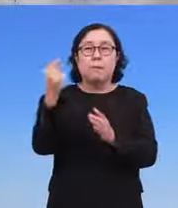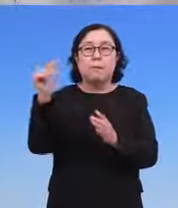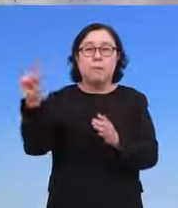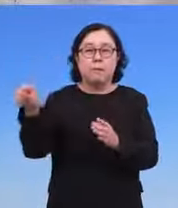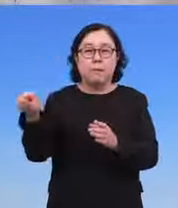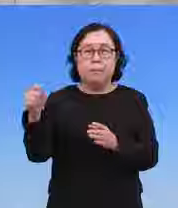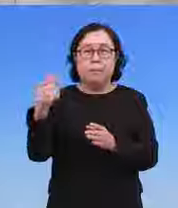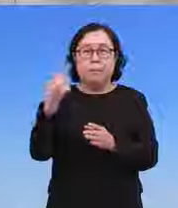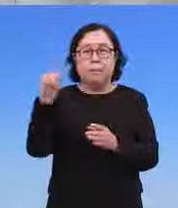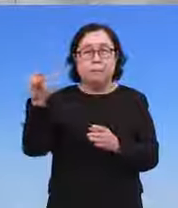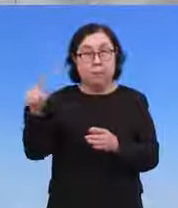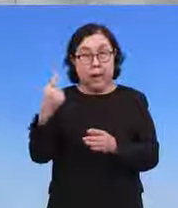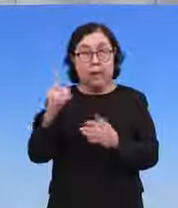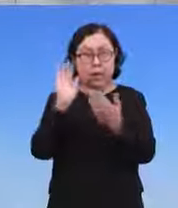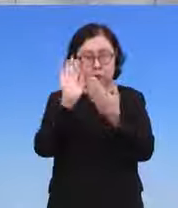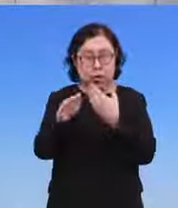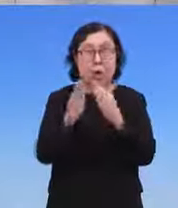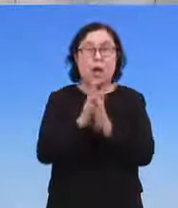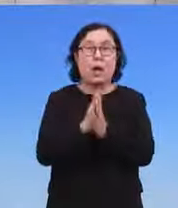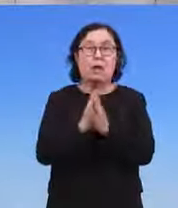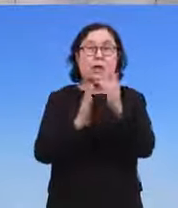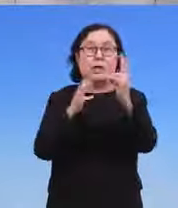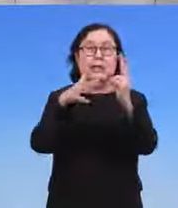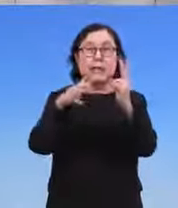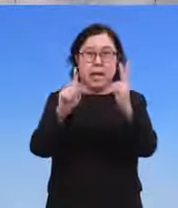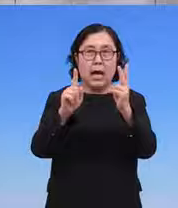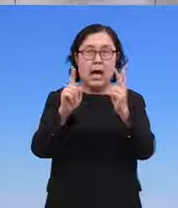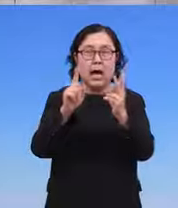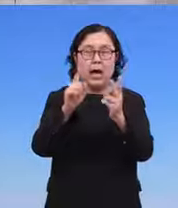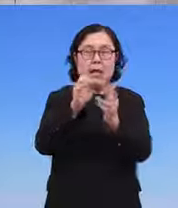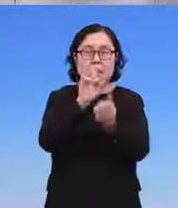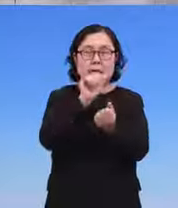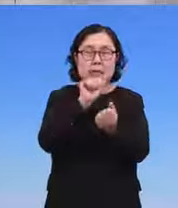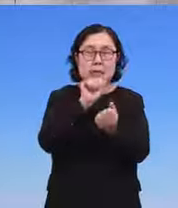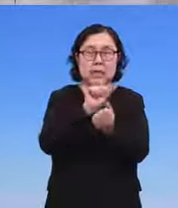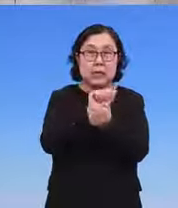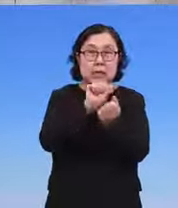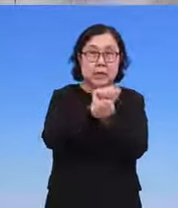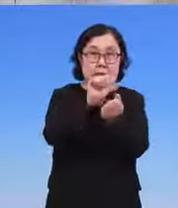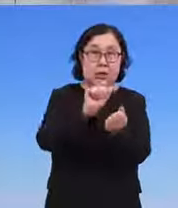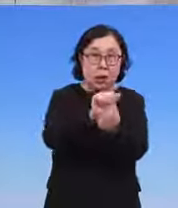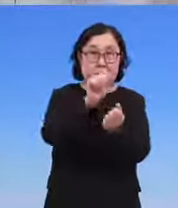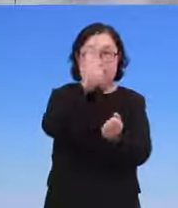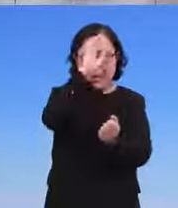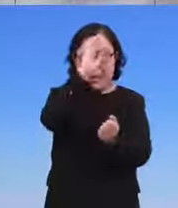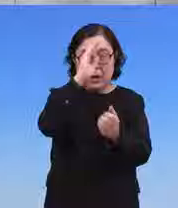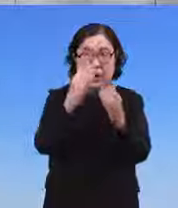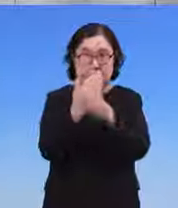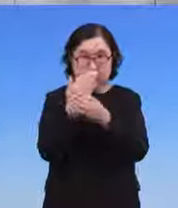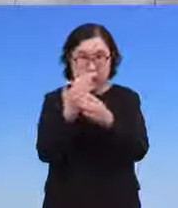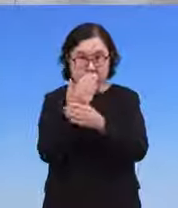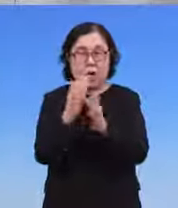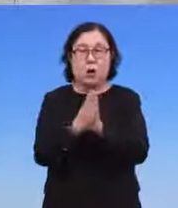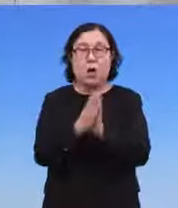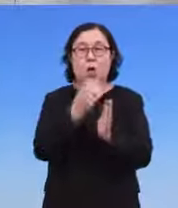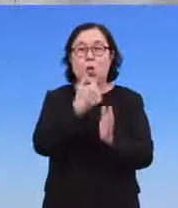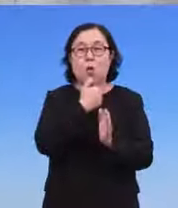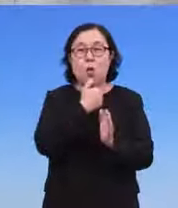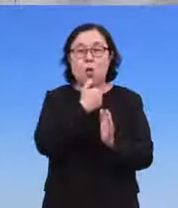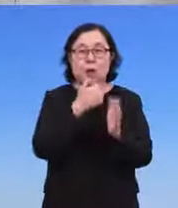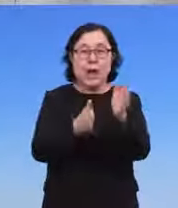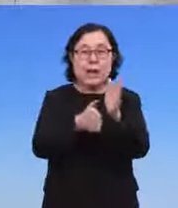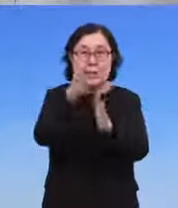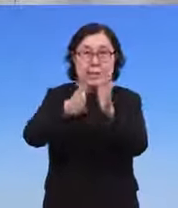역병이 발생하는데 이것도 엄청난 타격을 입혔습니다. 한참 이 전염병이 돌고 있을 때